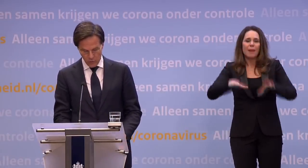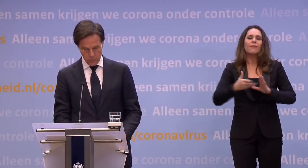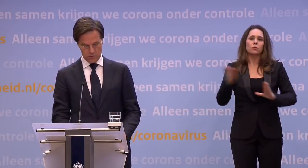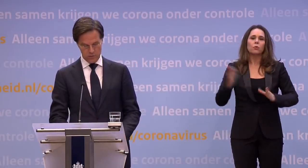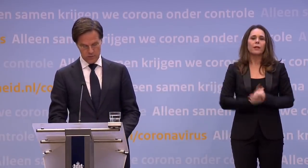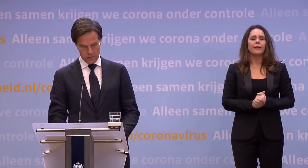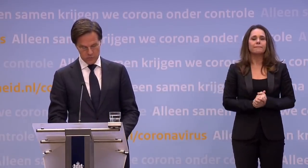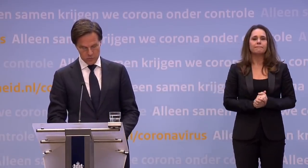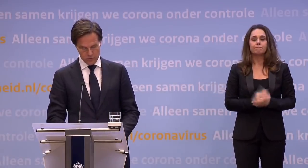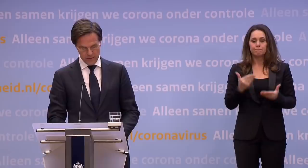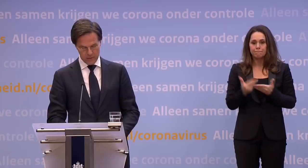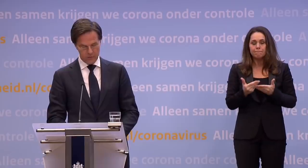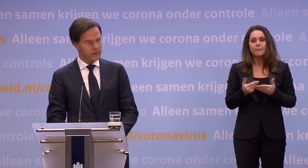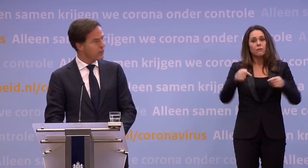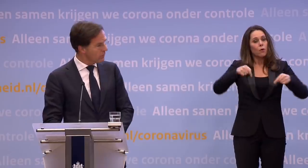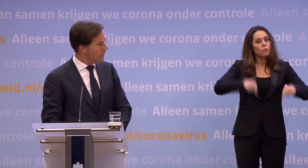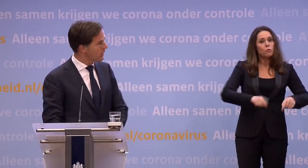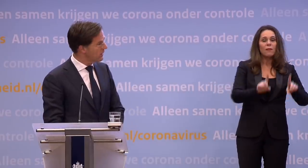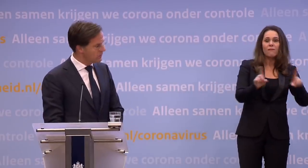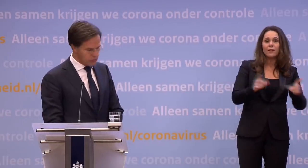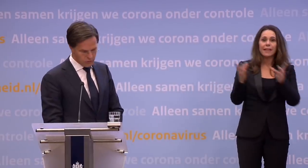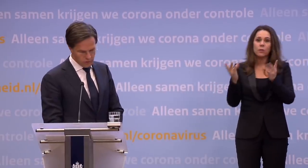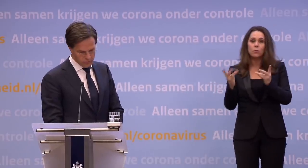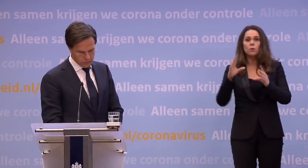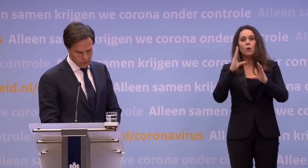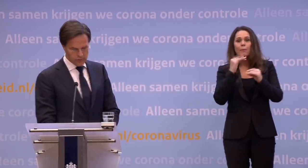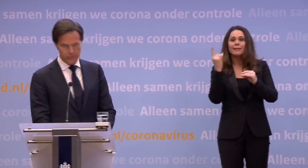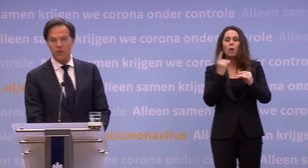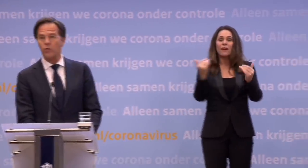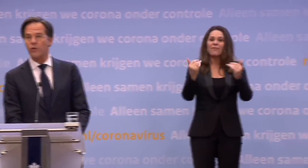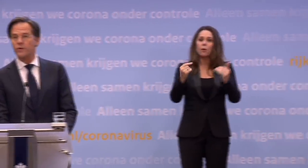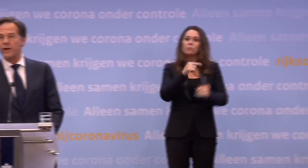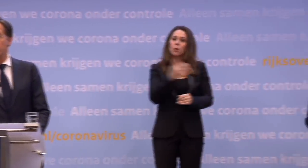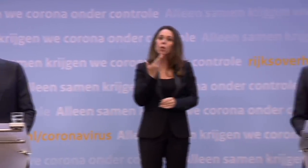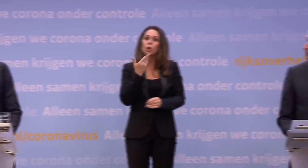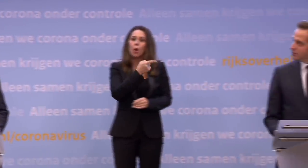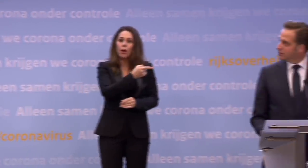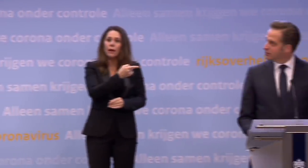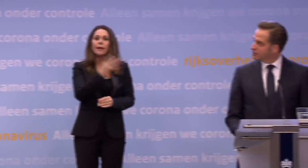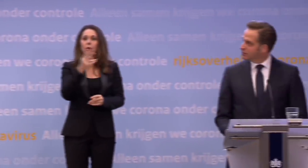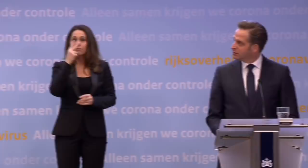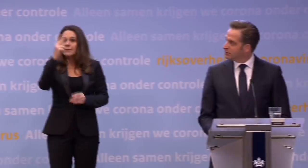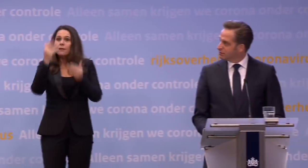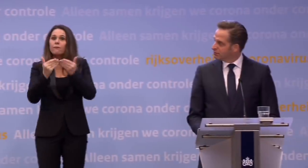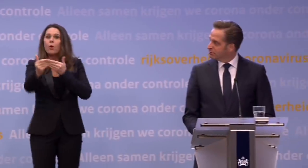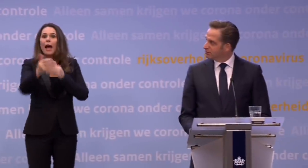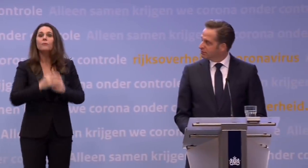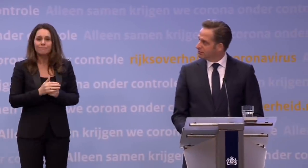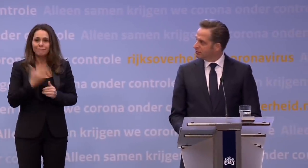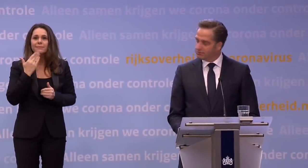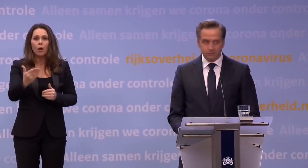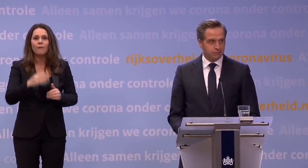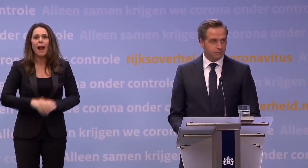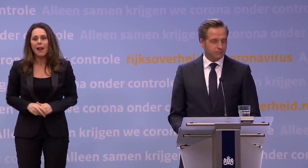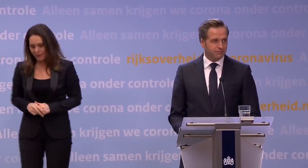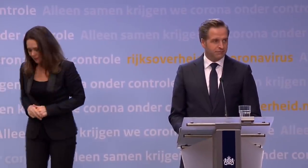wat en het hoe. Nu meer over het waarom door Hugo de Jonge en ook over de weg vooruit. Dank u wel.